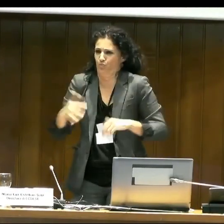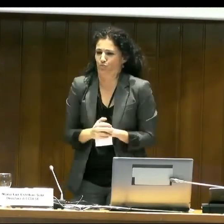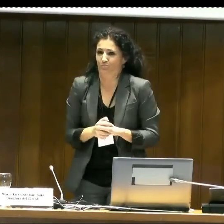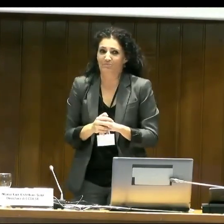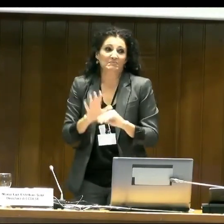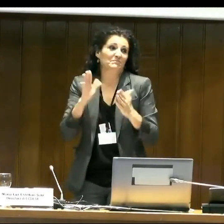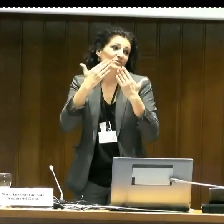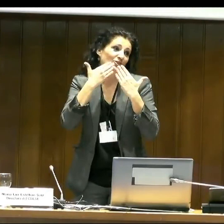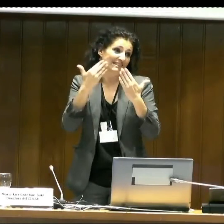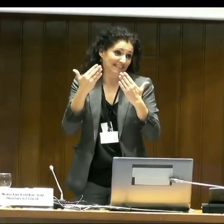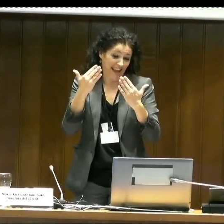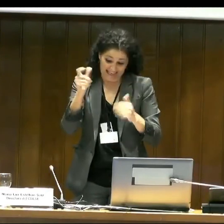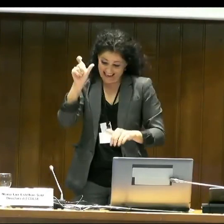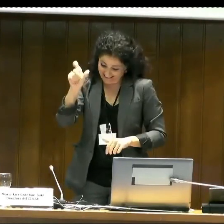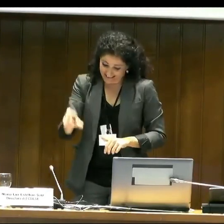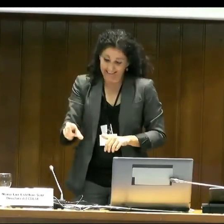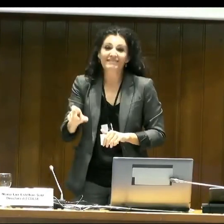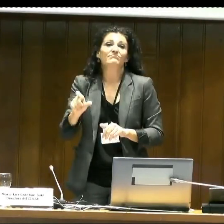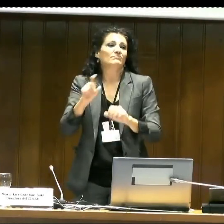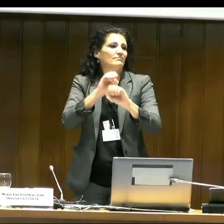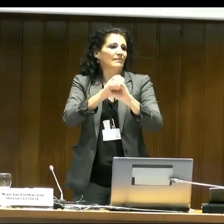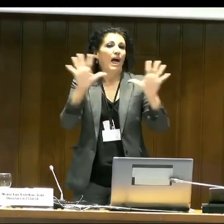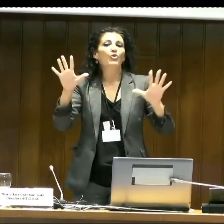signos gracias a sus aportaciones.